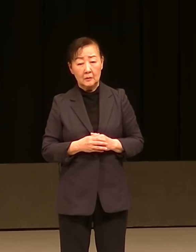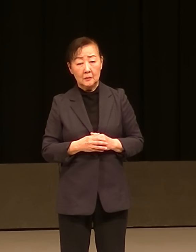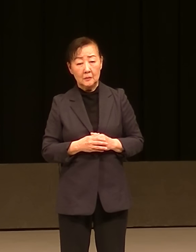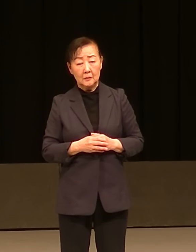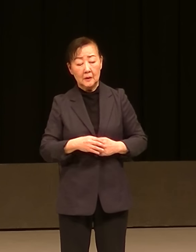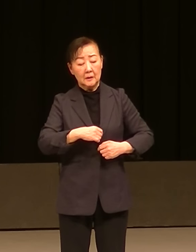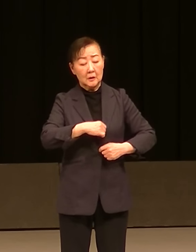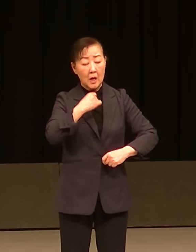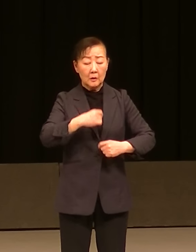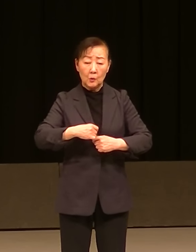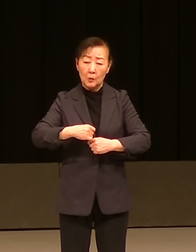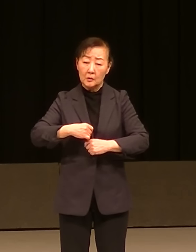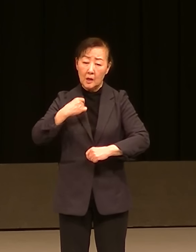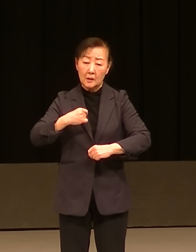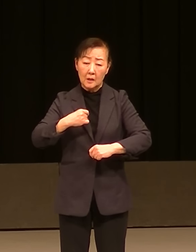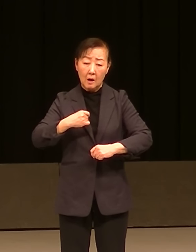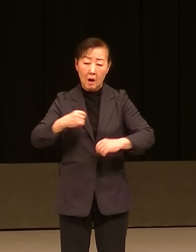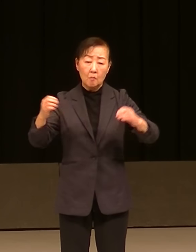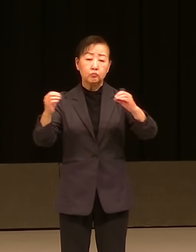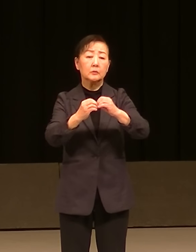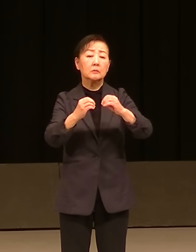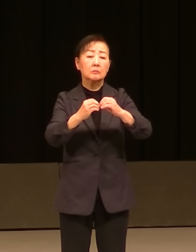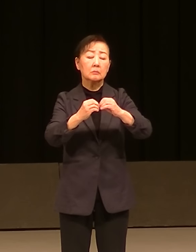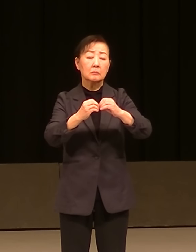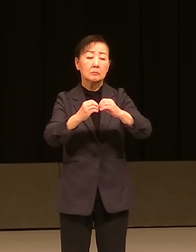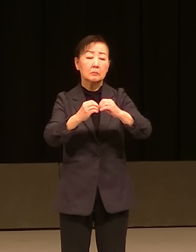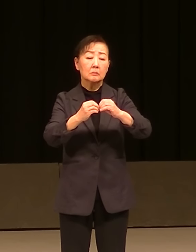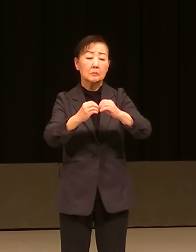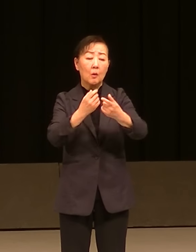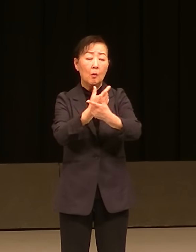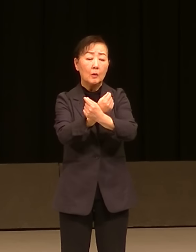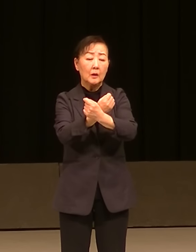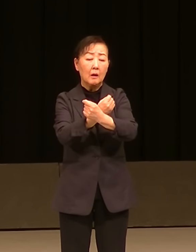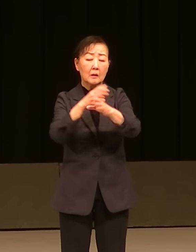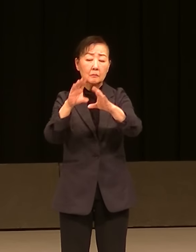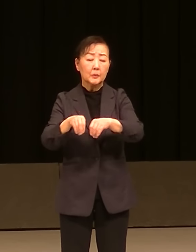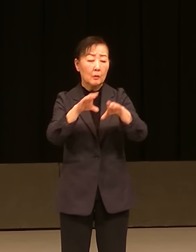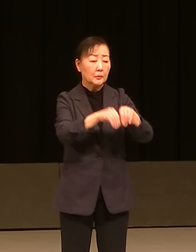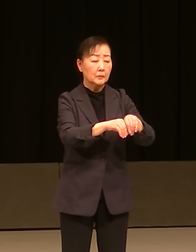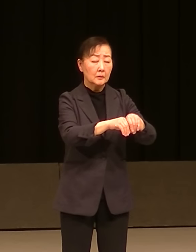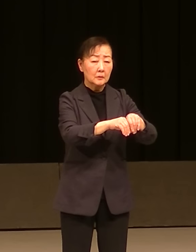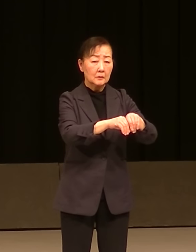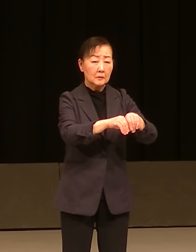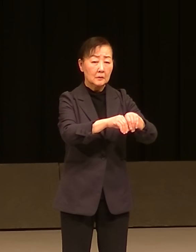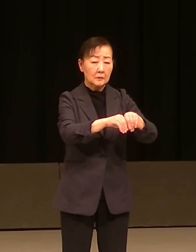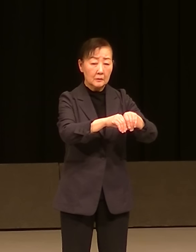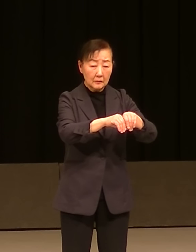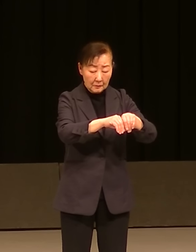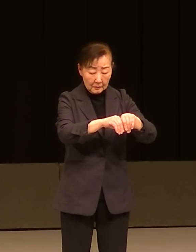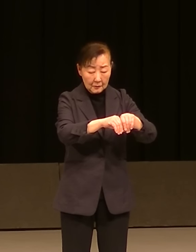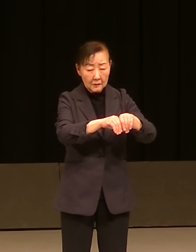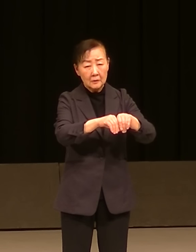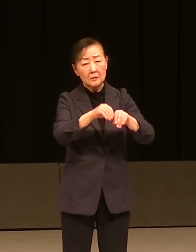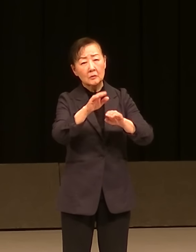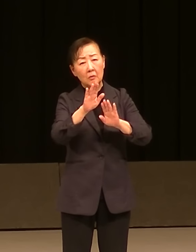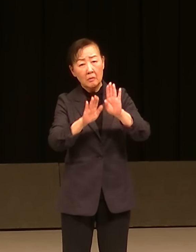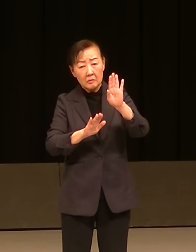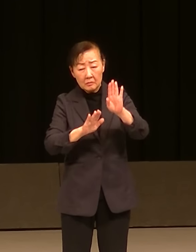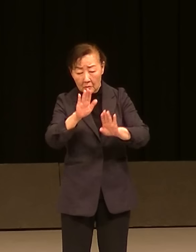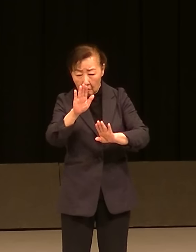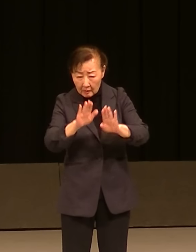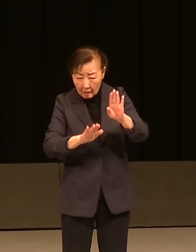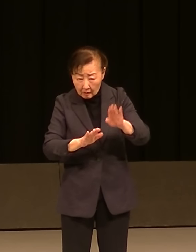正義と正義が打ち当たりお互いを破壊し合うというそういう現実